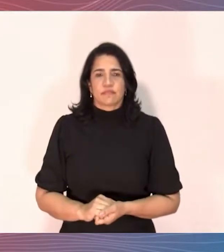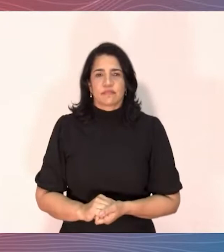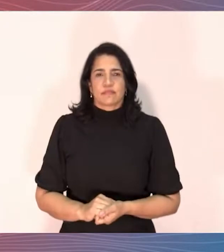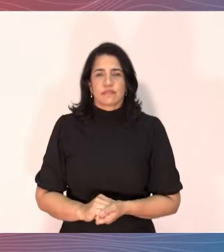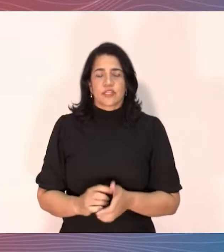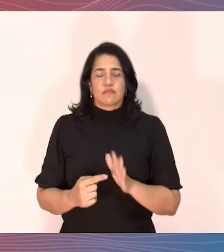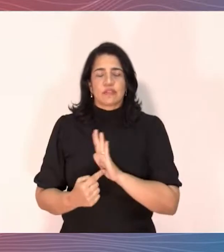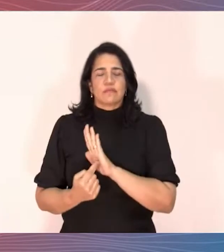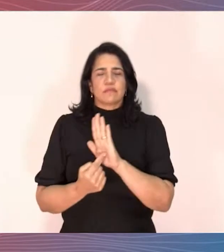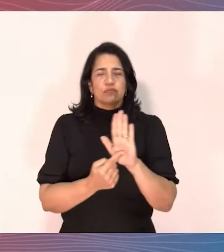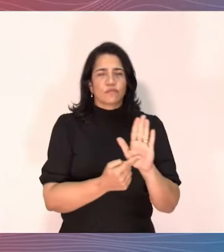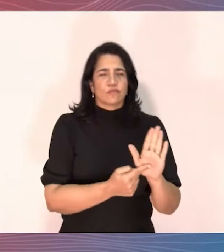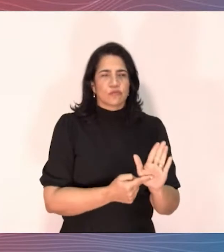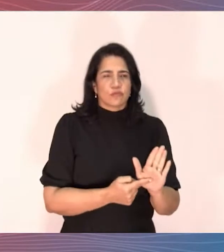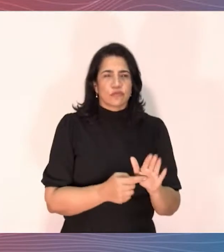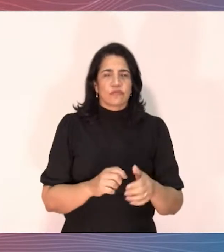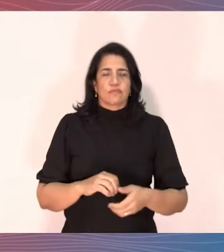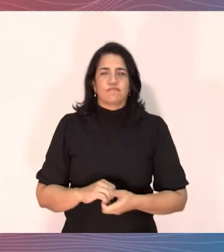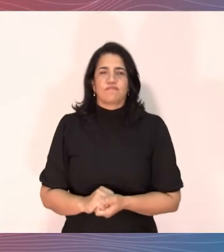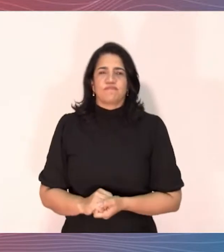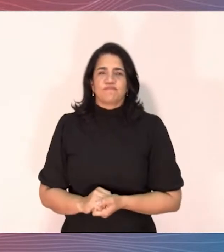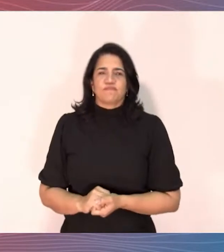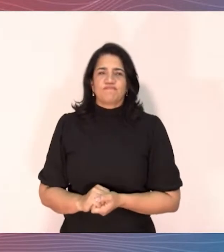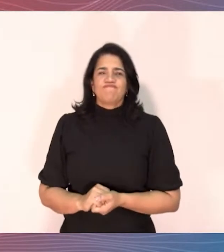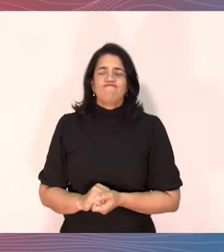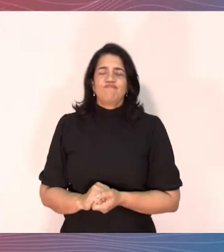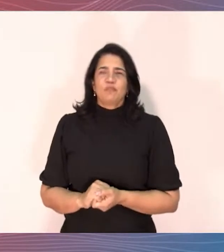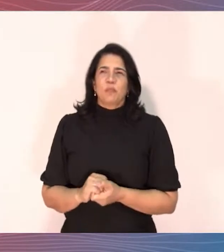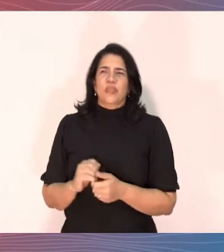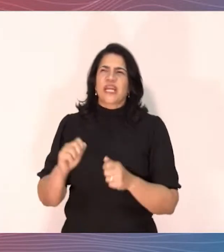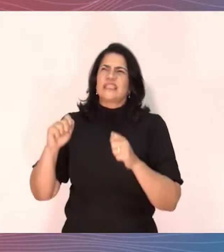Para que, segundo a riqueza da sua glória,